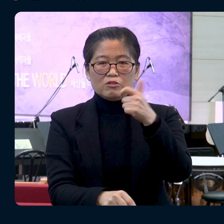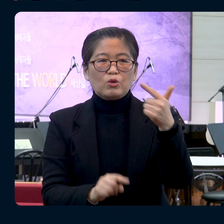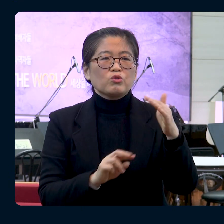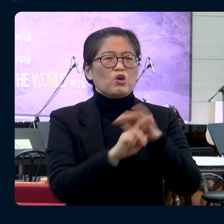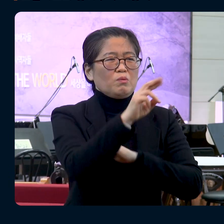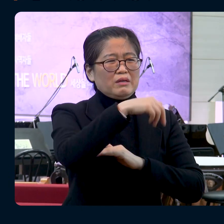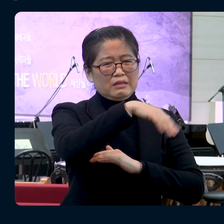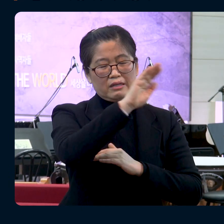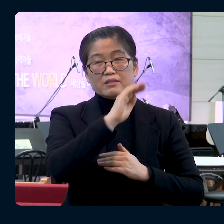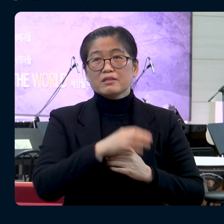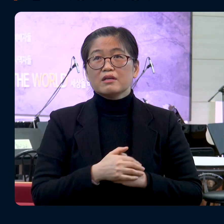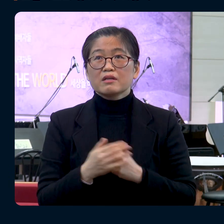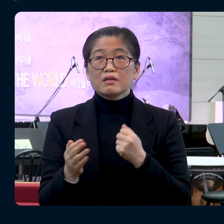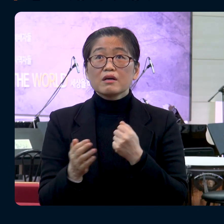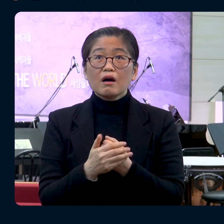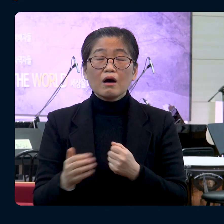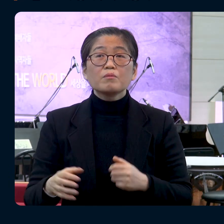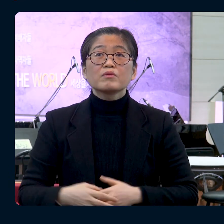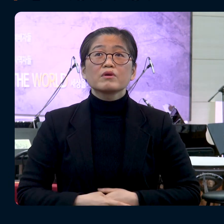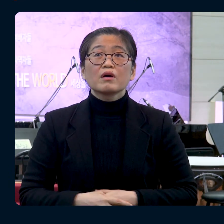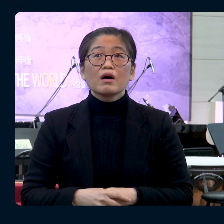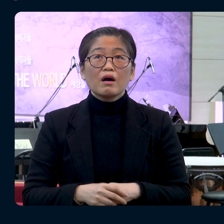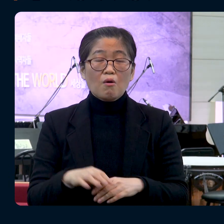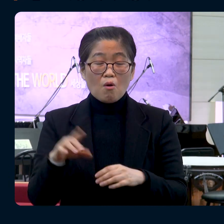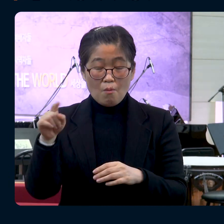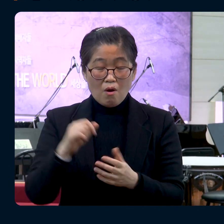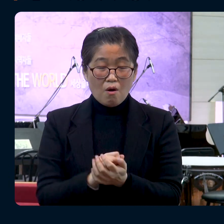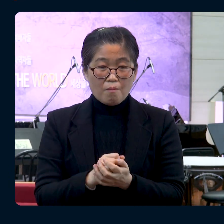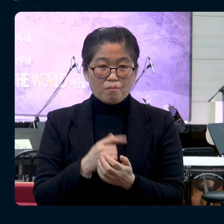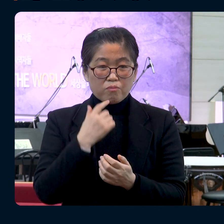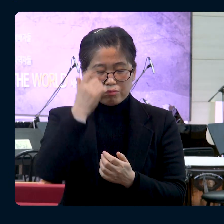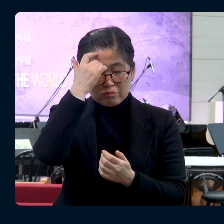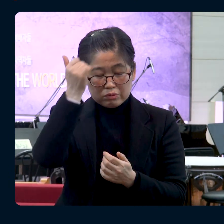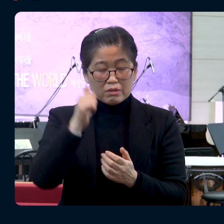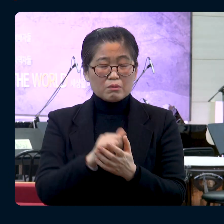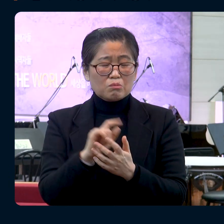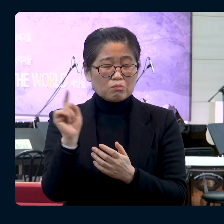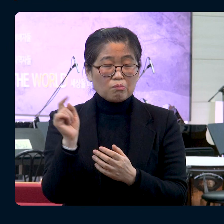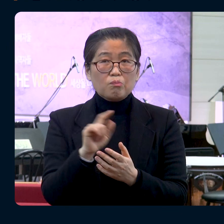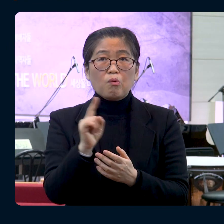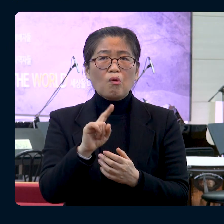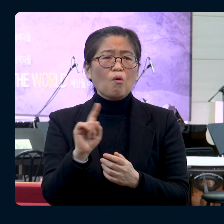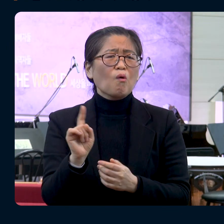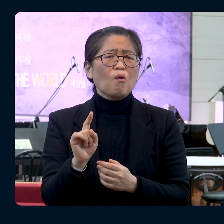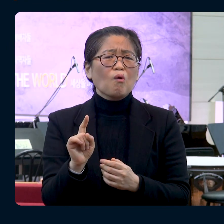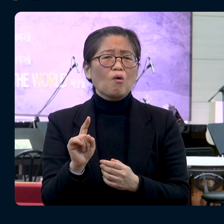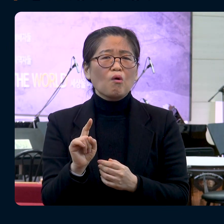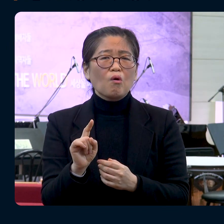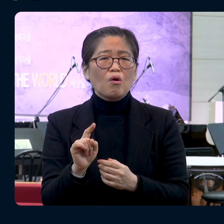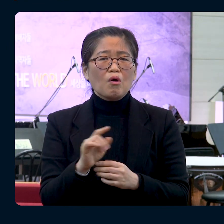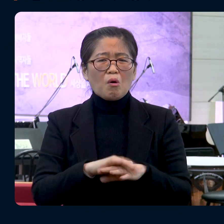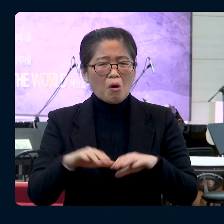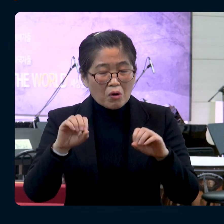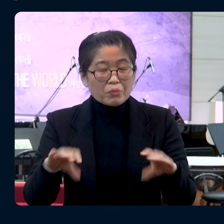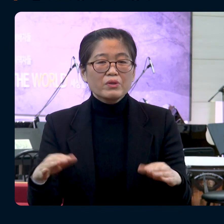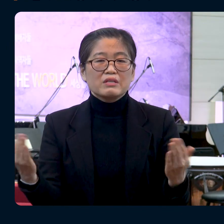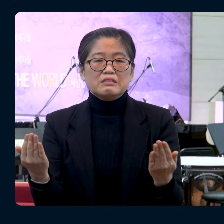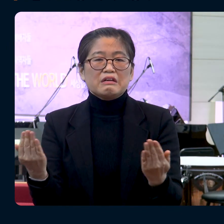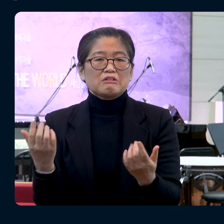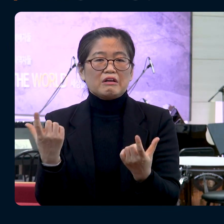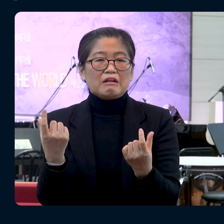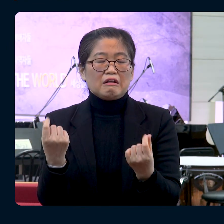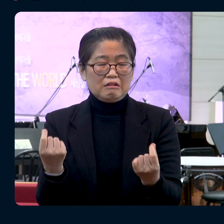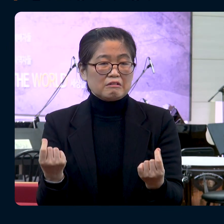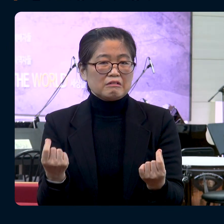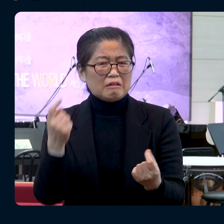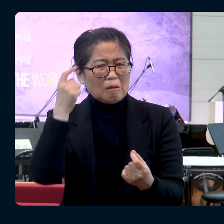얼마나 실망이 되냐. 야, 몇 년 동안 그렇게 섬겼는데 도대체 이게 뭐냐. 이거 정말 헌일한 거